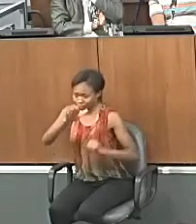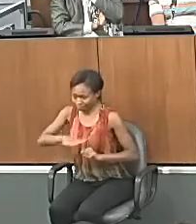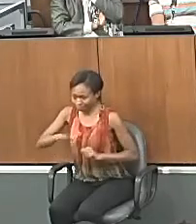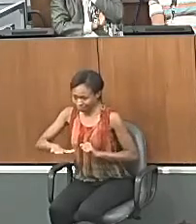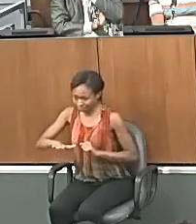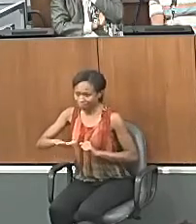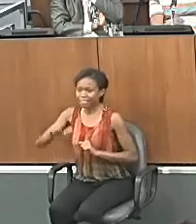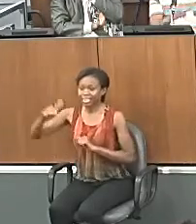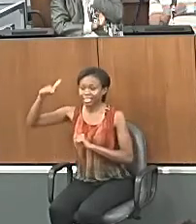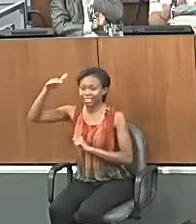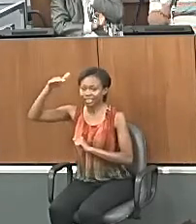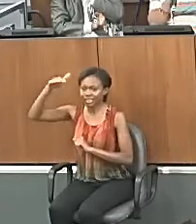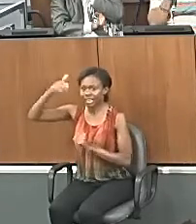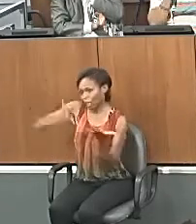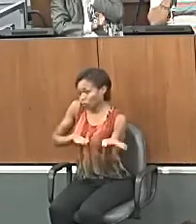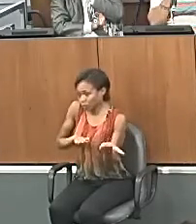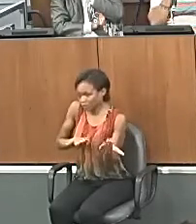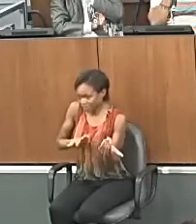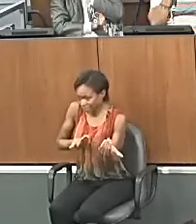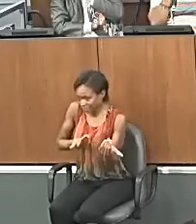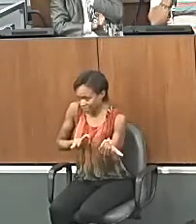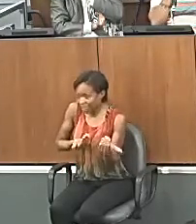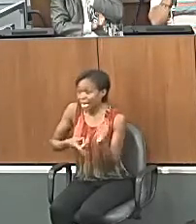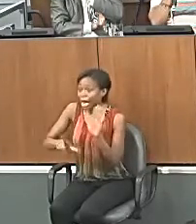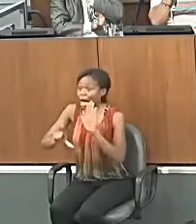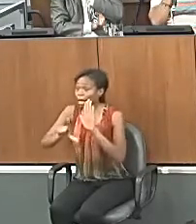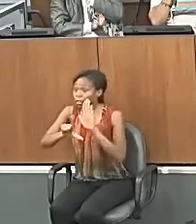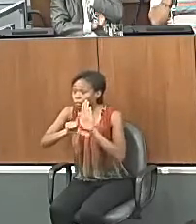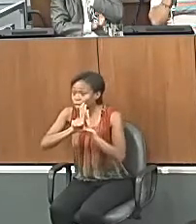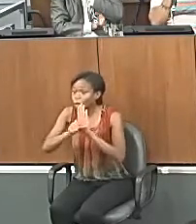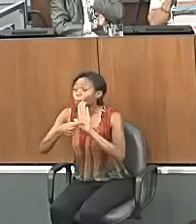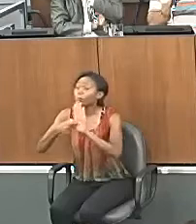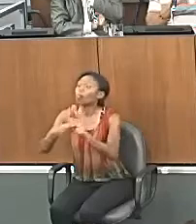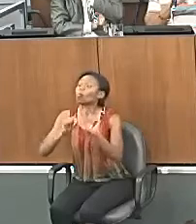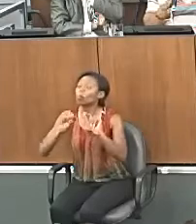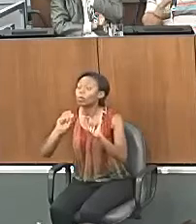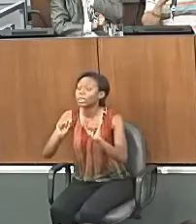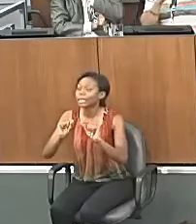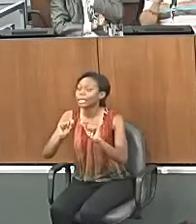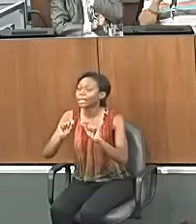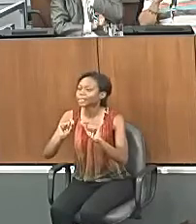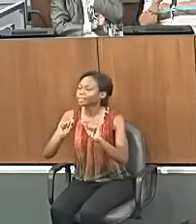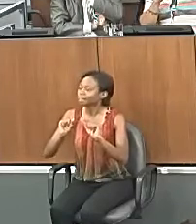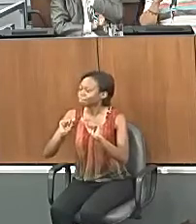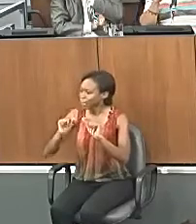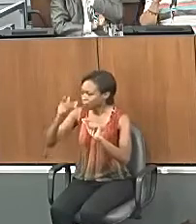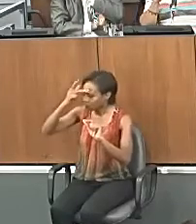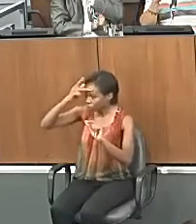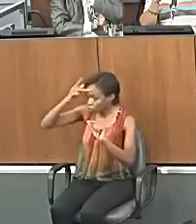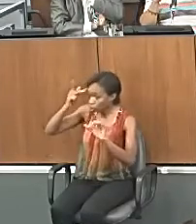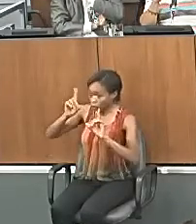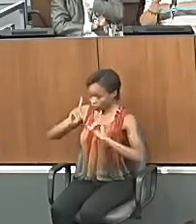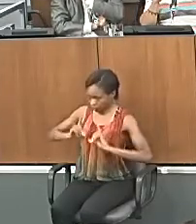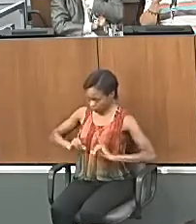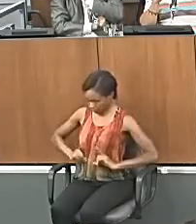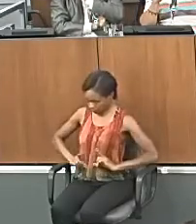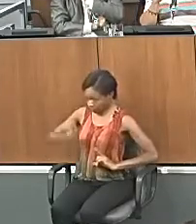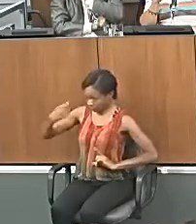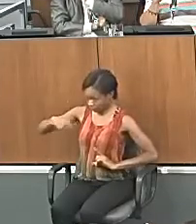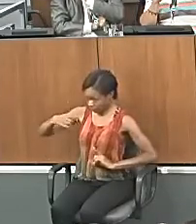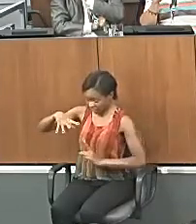bases da educação prevêem que o atendimento aos portadores de deficiência deve se dar preferência